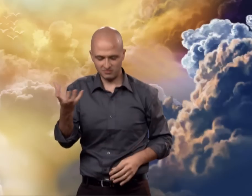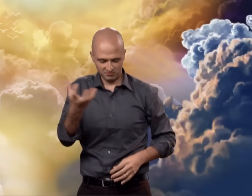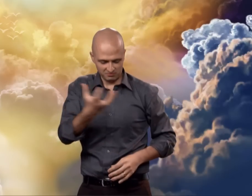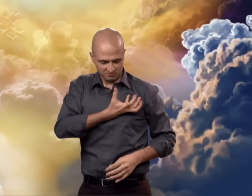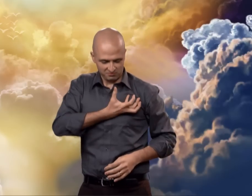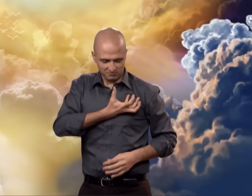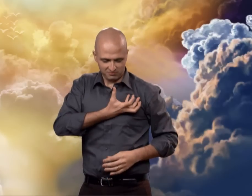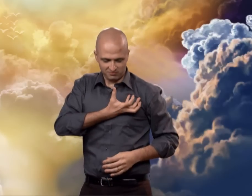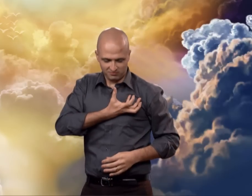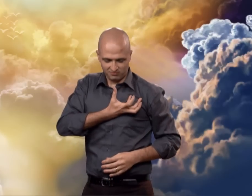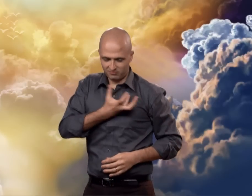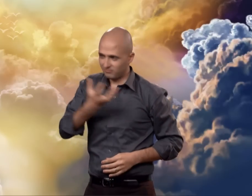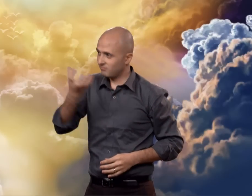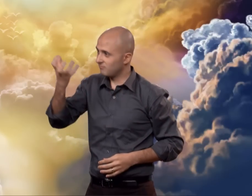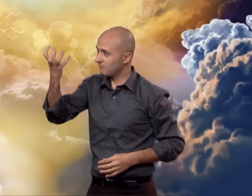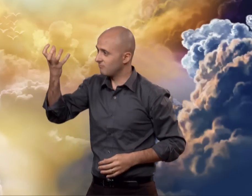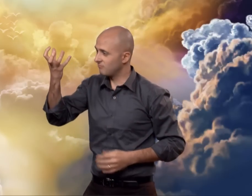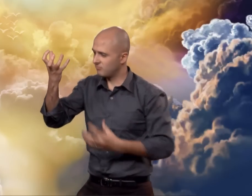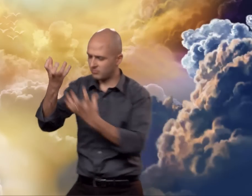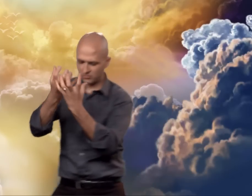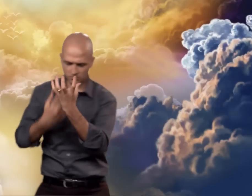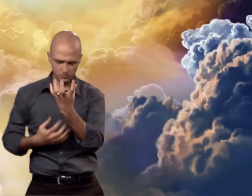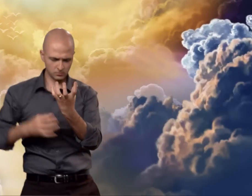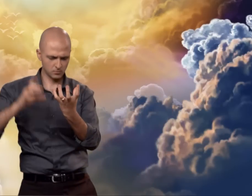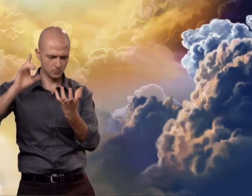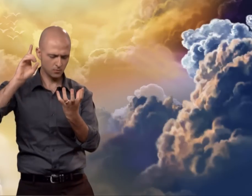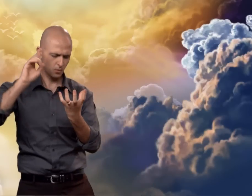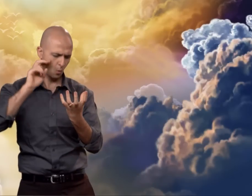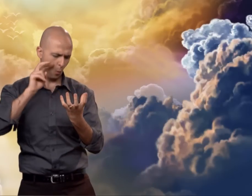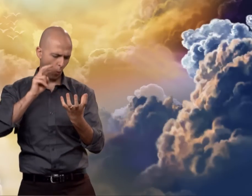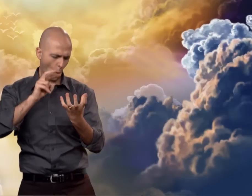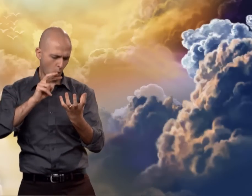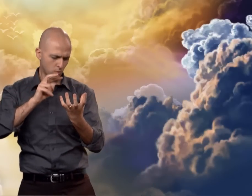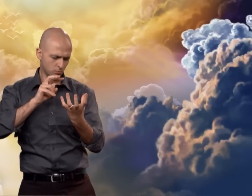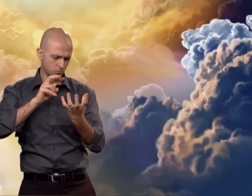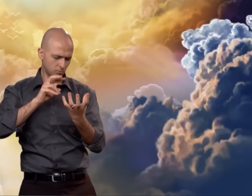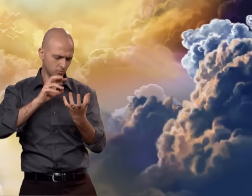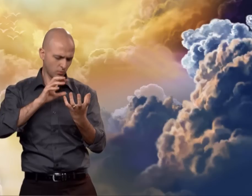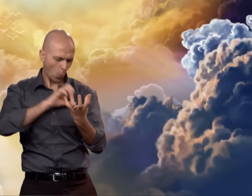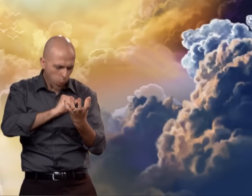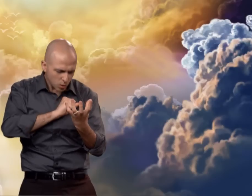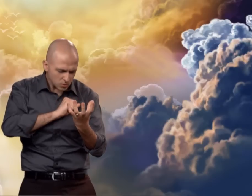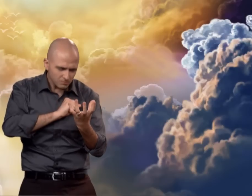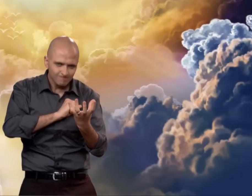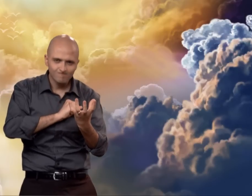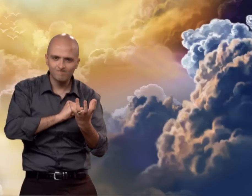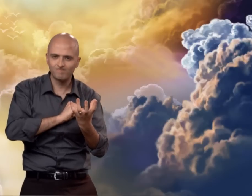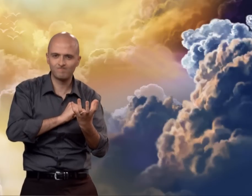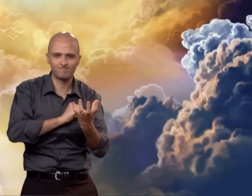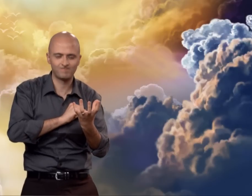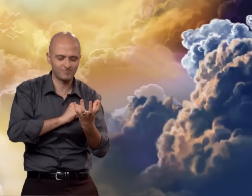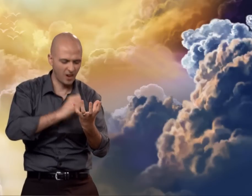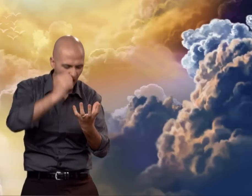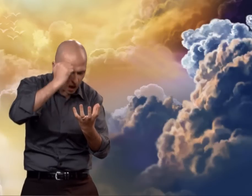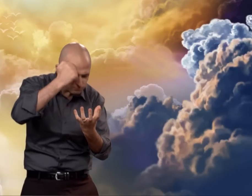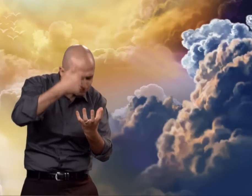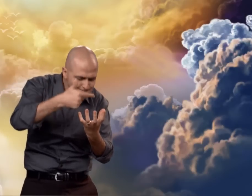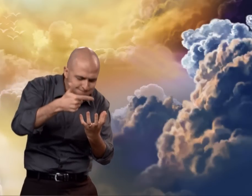parte em nada do que acontece debaixo do sol. A sepultura não pode louvar-te, a morte não pode cantar o